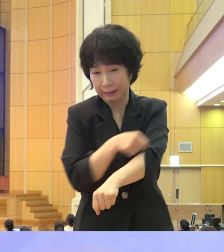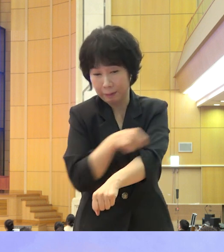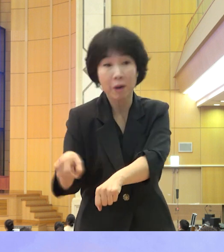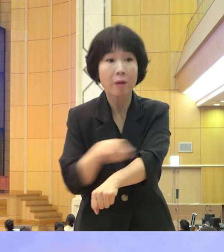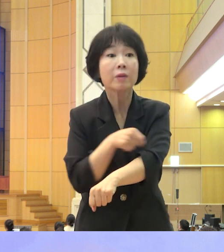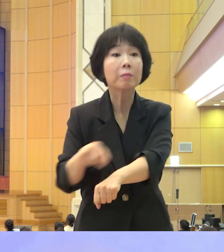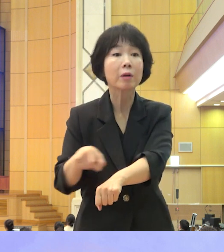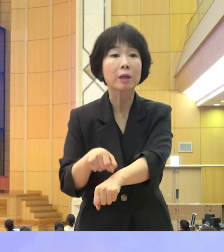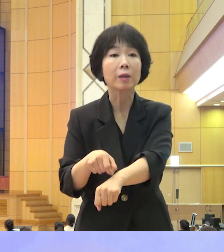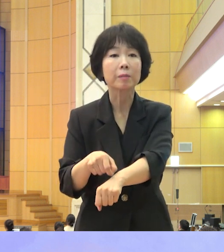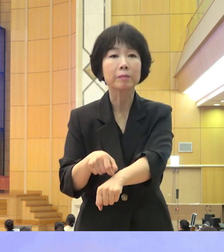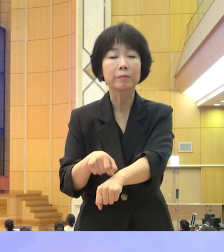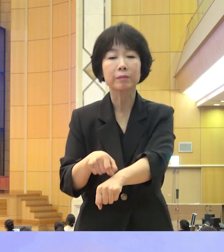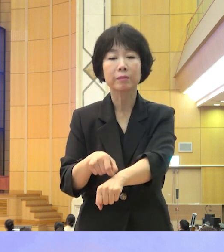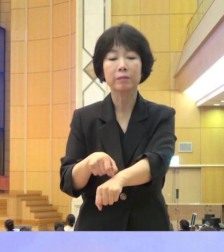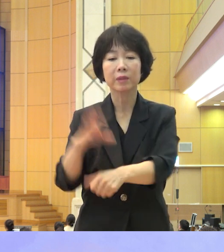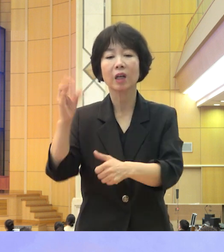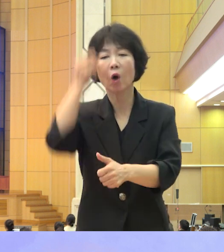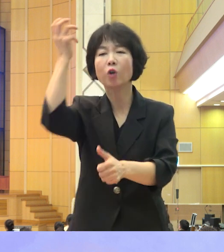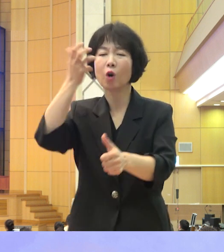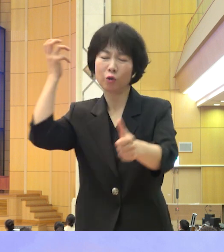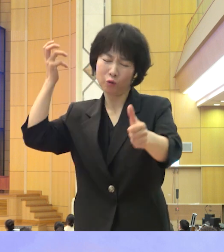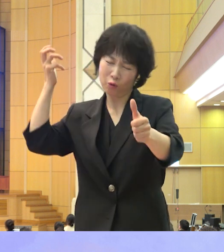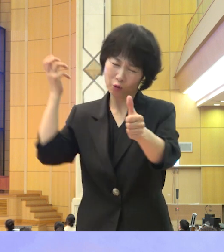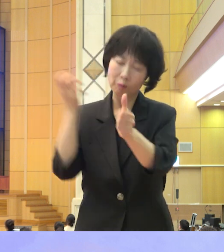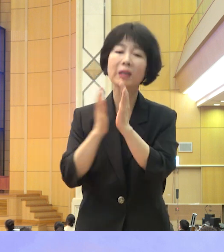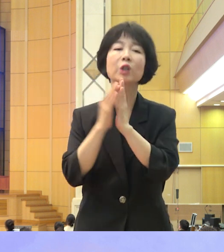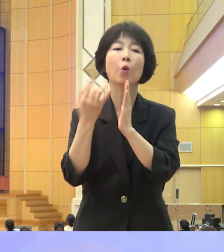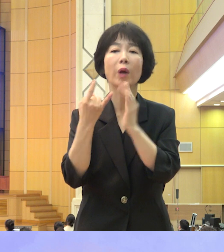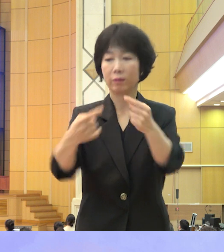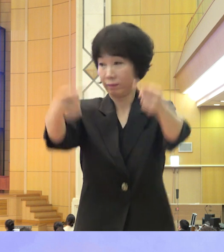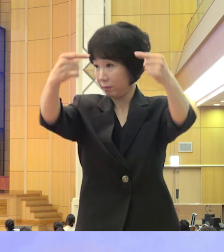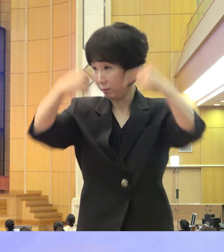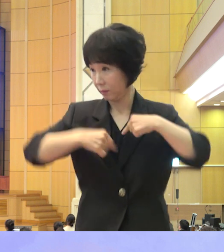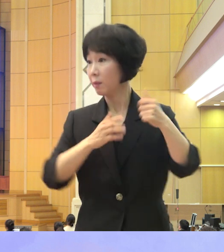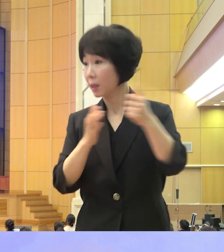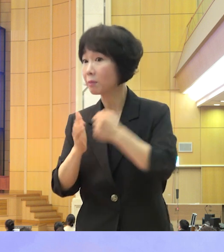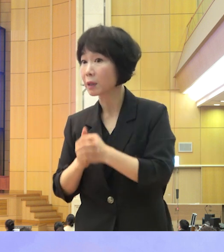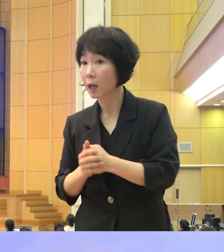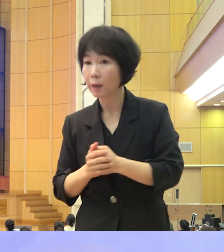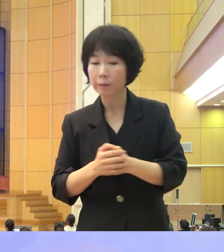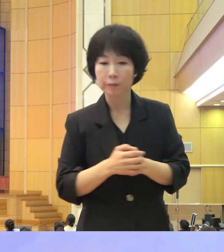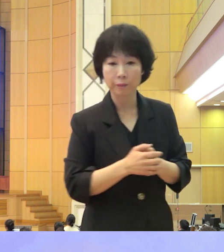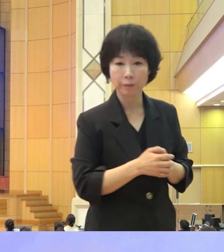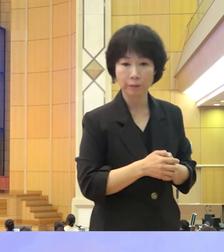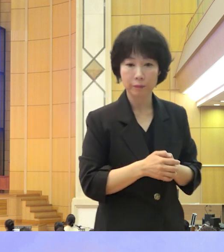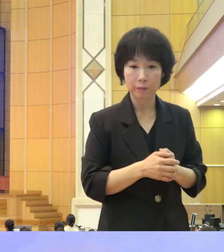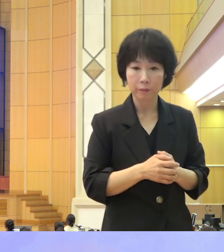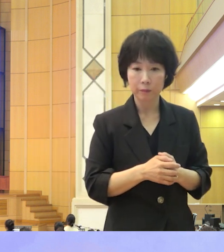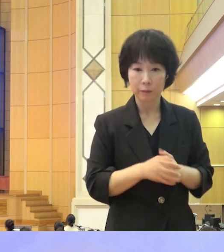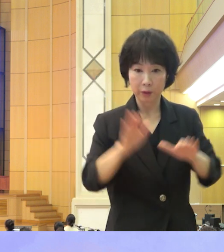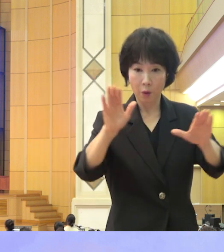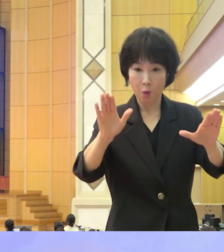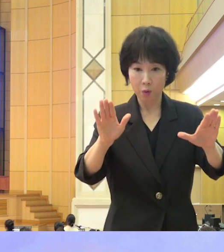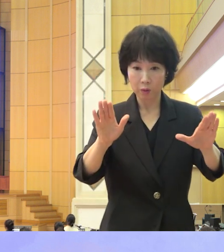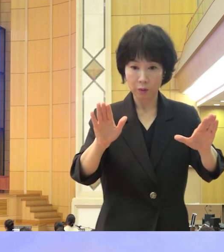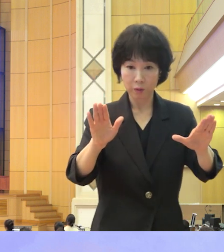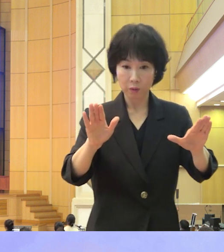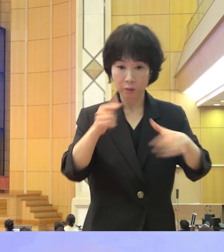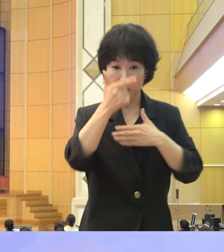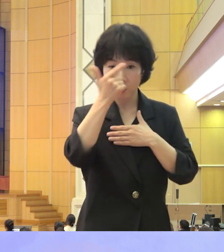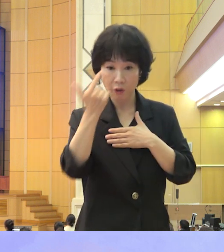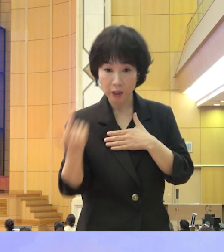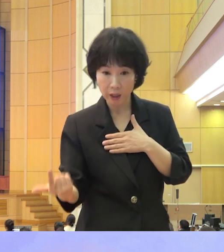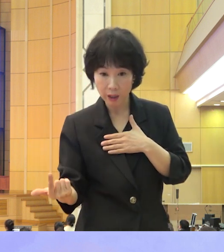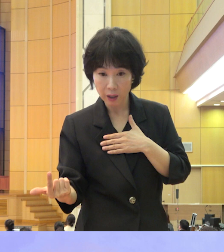기도회 때처럼 성령 충만 기도회로 예배를 드릴 것입니다. 그래서 오늘